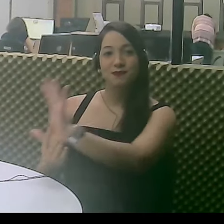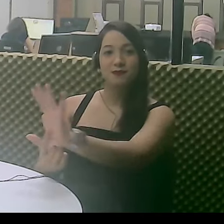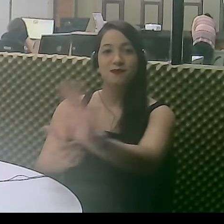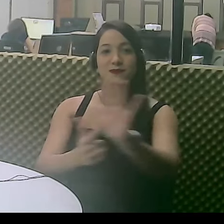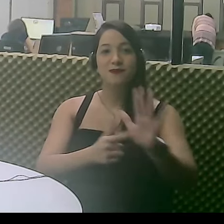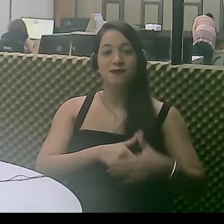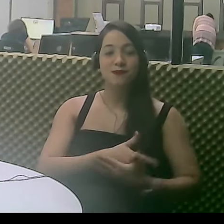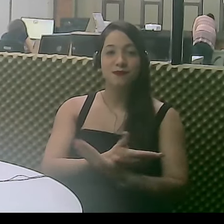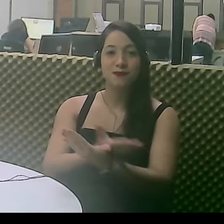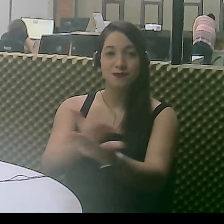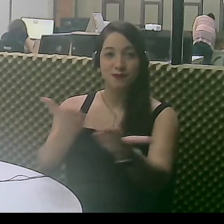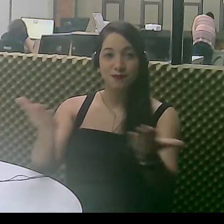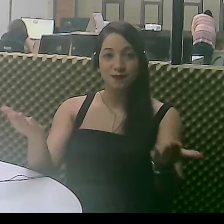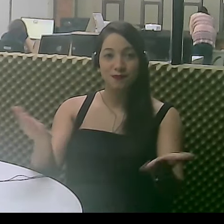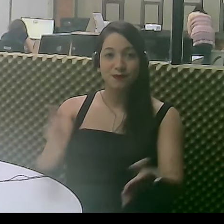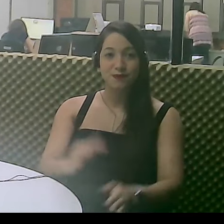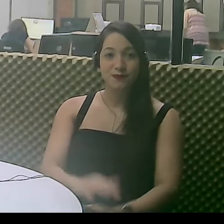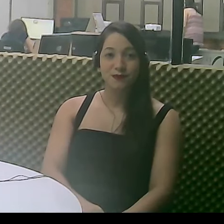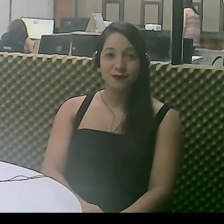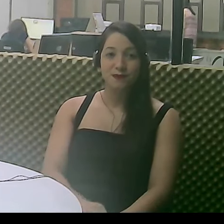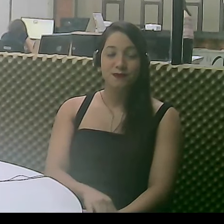no ar PR